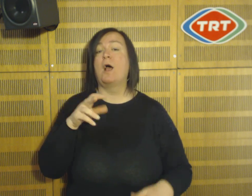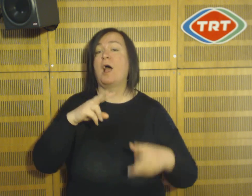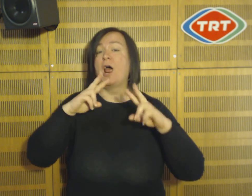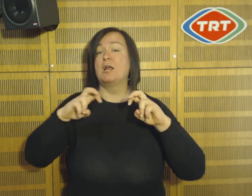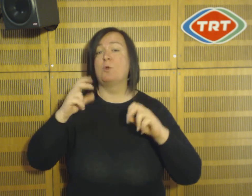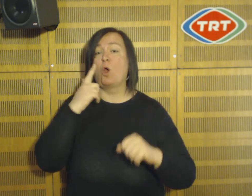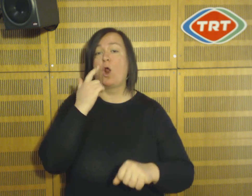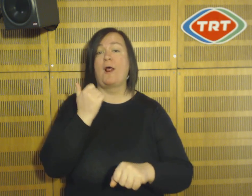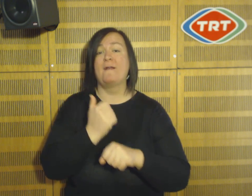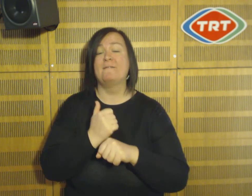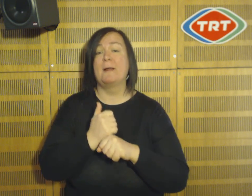görevlisi